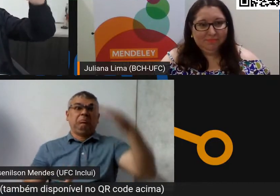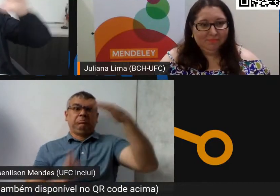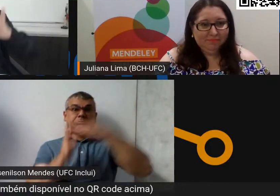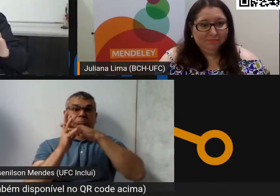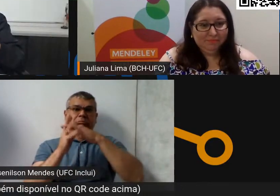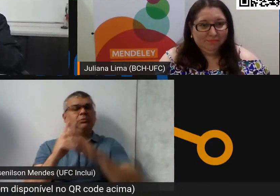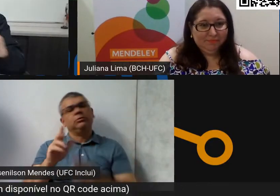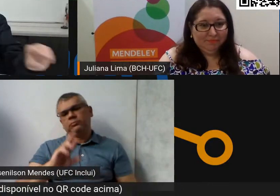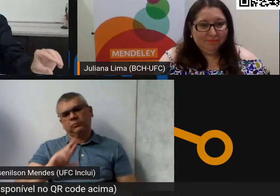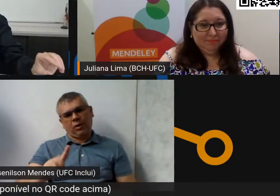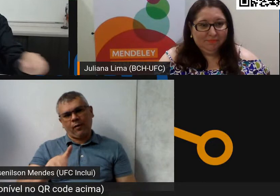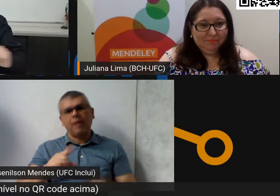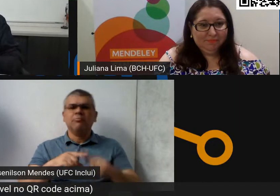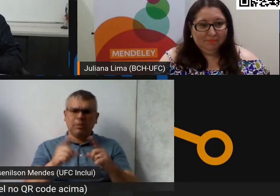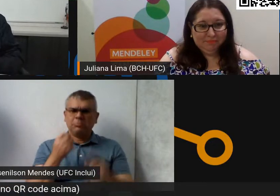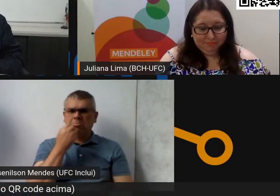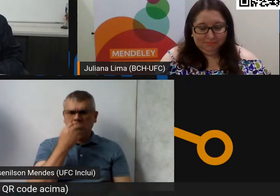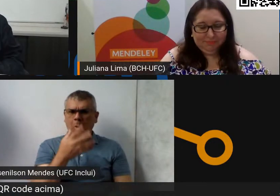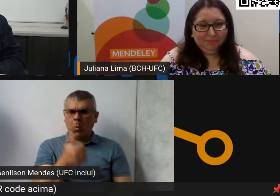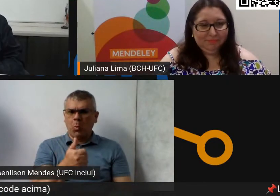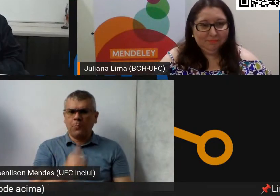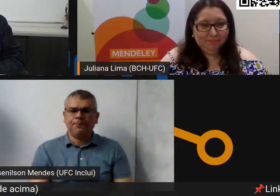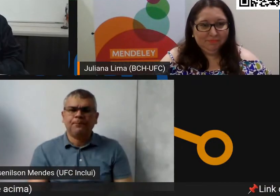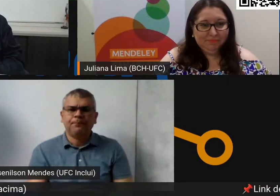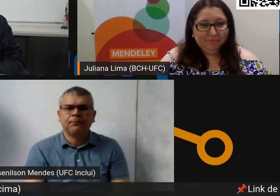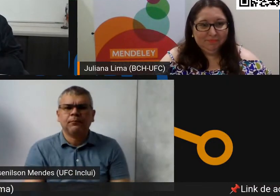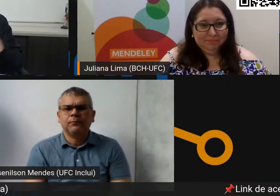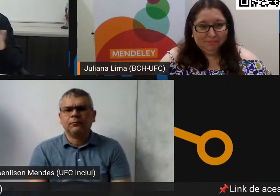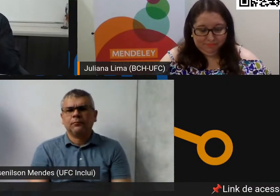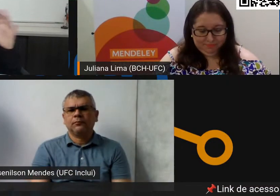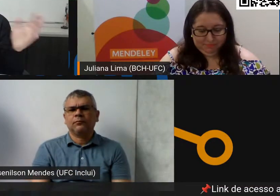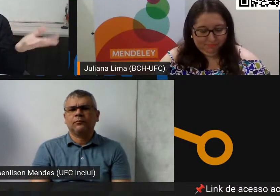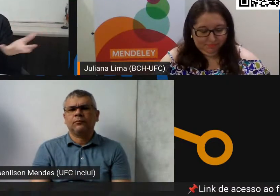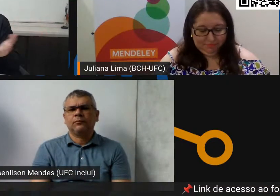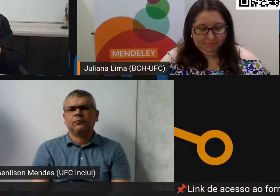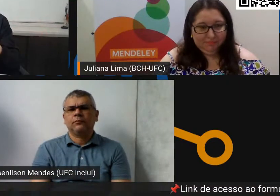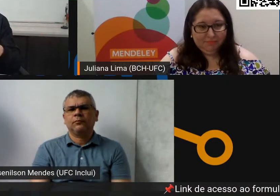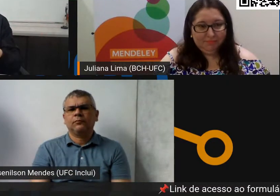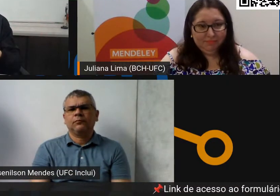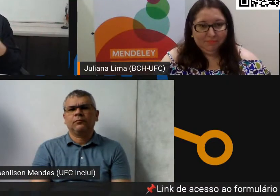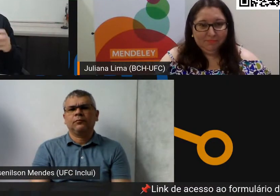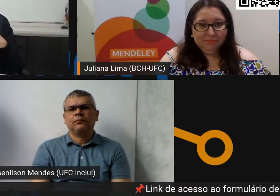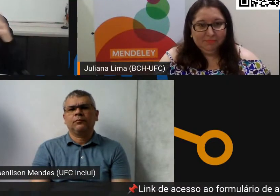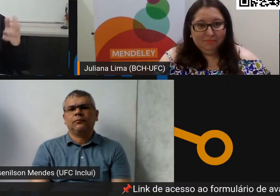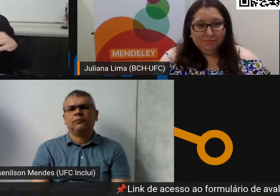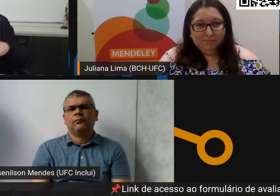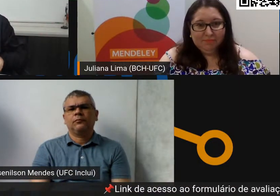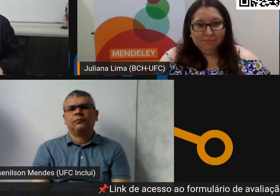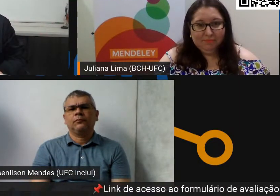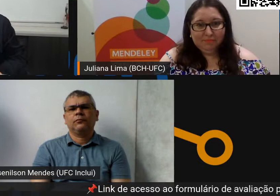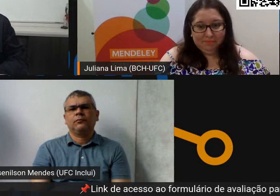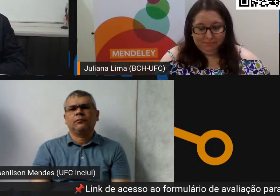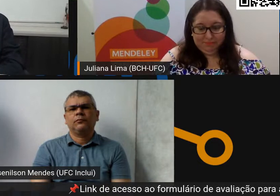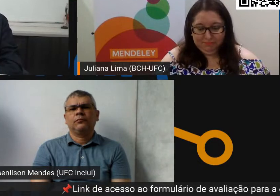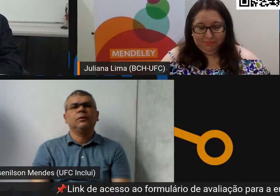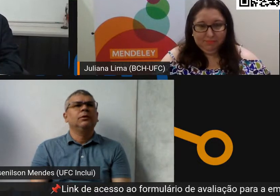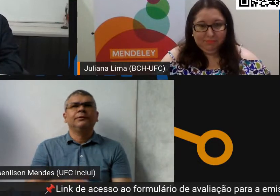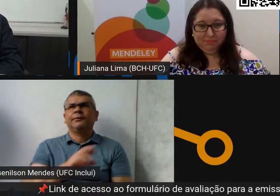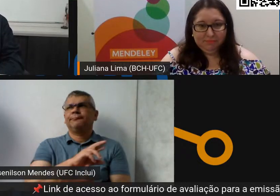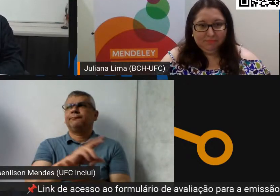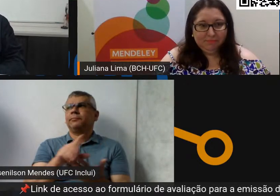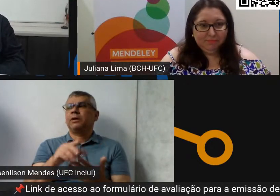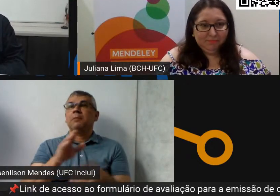das quantas, mas é boa. Ah, bom, isso falando de todas as áreas, né? Deve ter outras mais genéricas, assim, mas essas são as